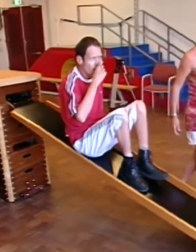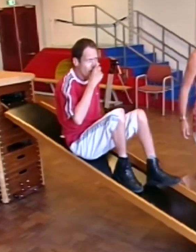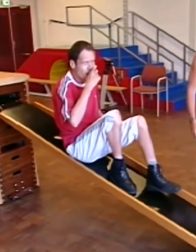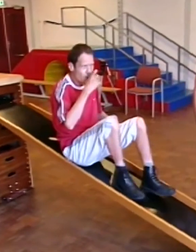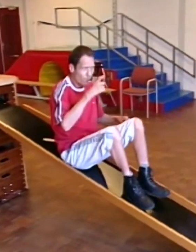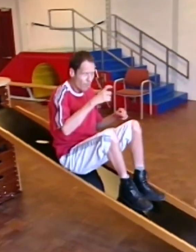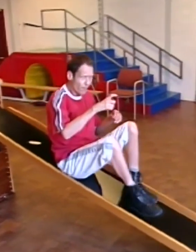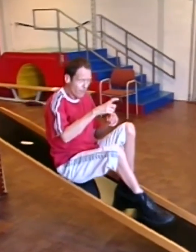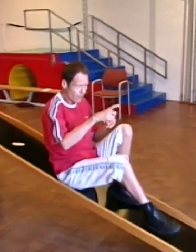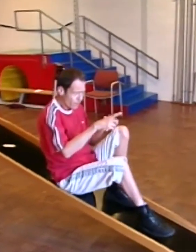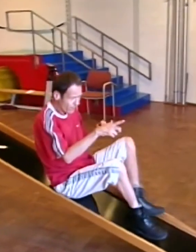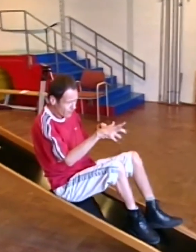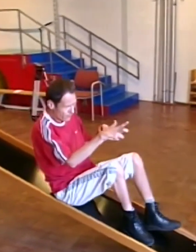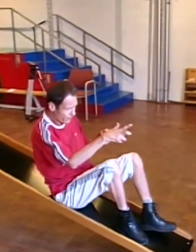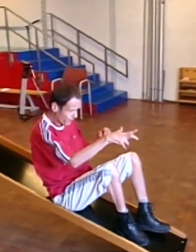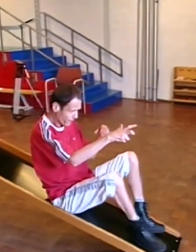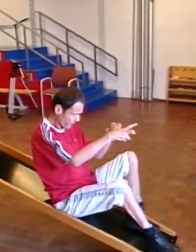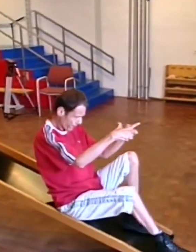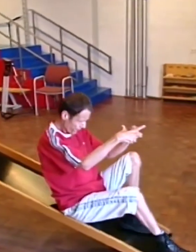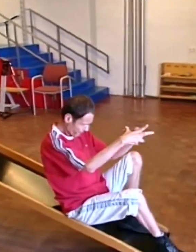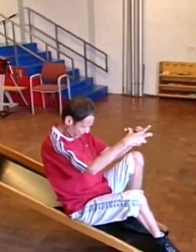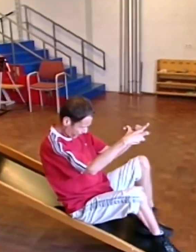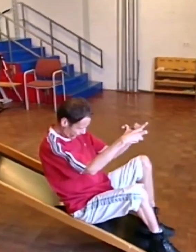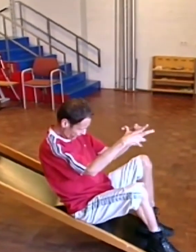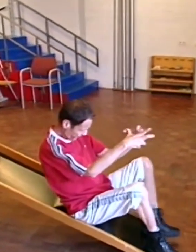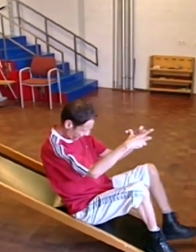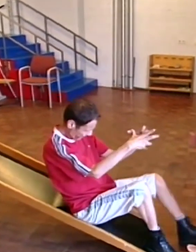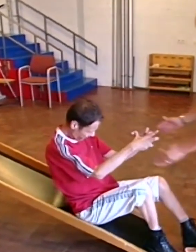het vraagt ook van Ron dat hij zelf de situatie goed onder controle heeft.